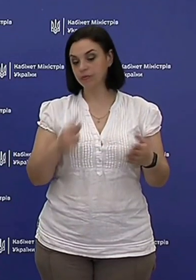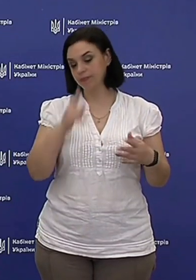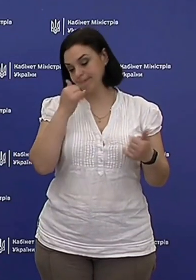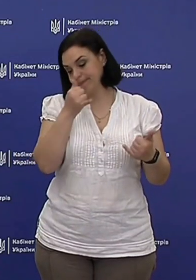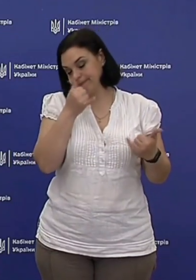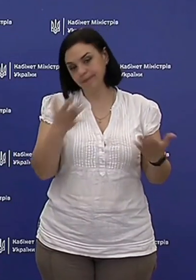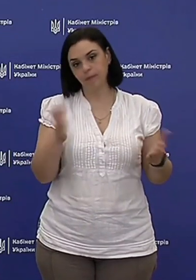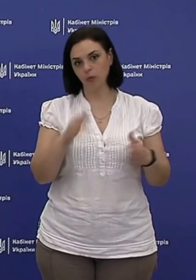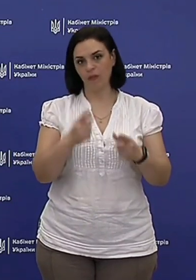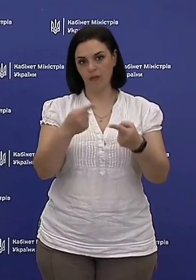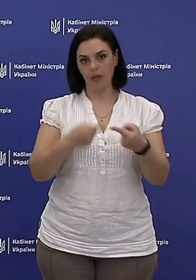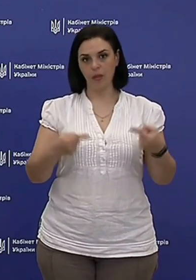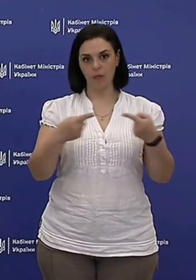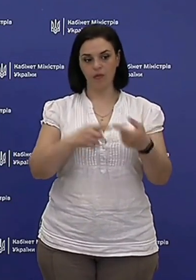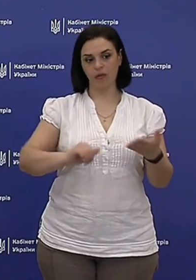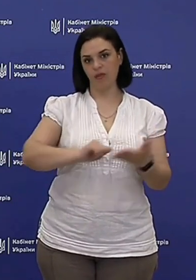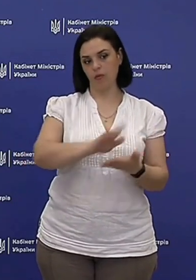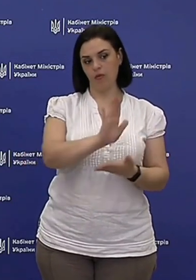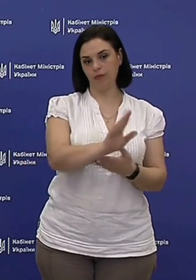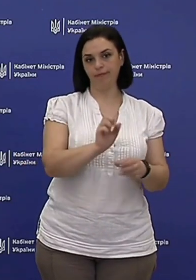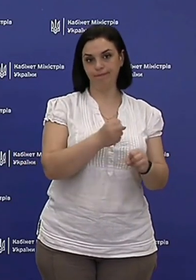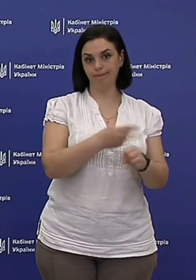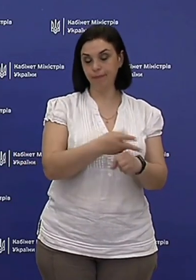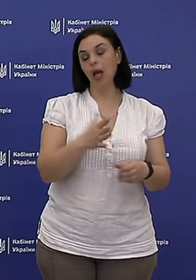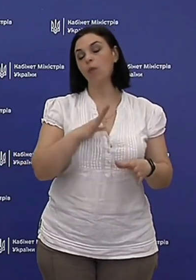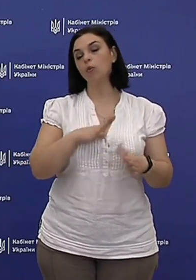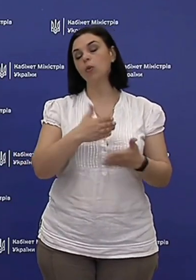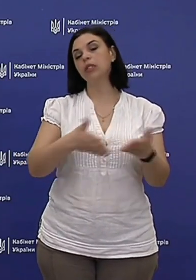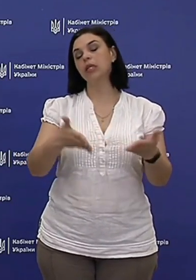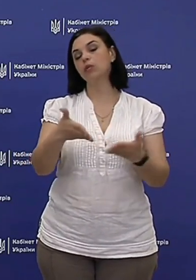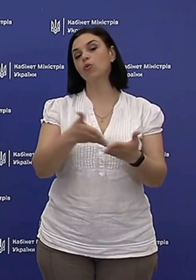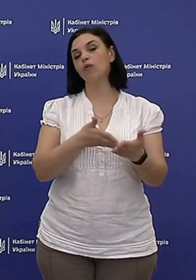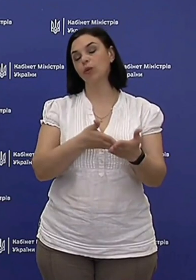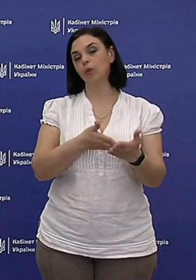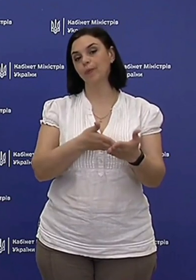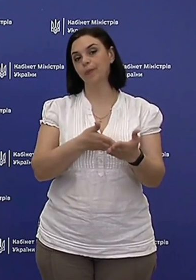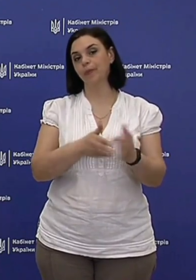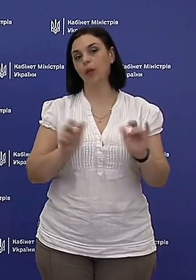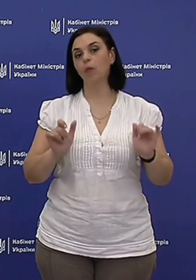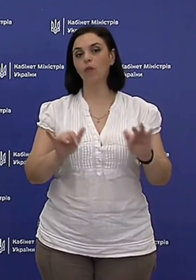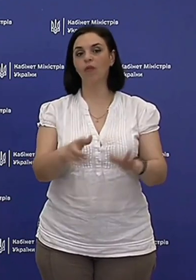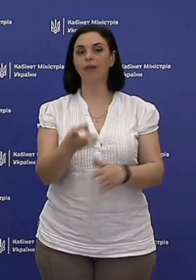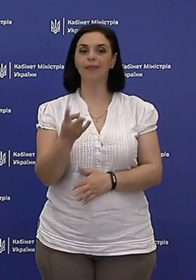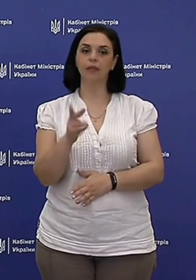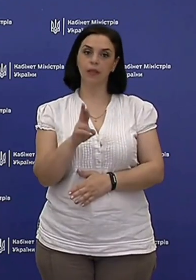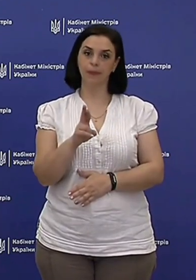неможливо, буде відповідна відмова. Також було скасовано проведення